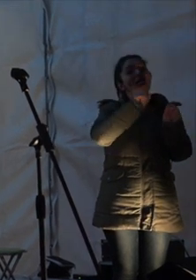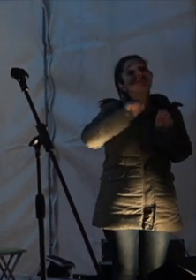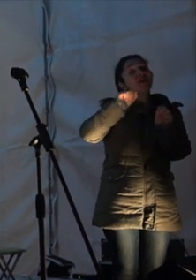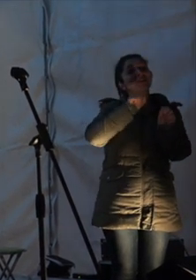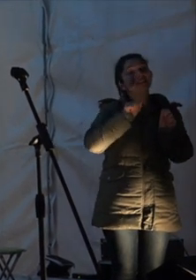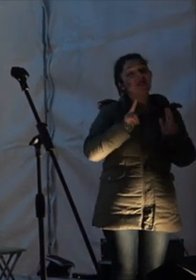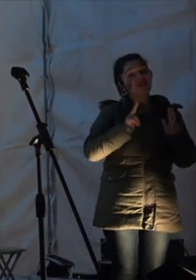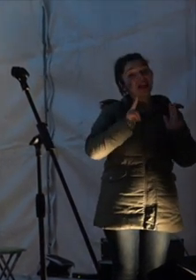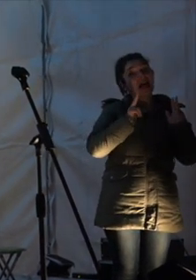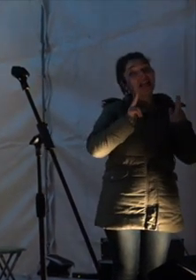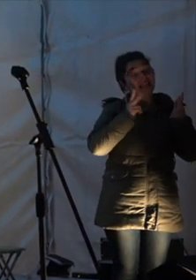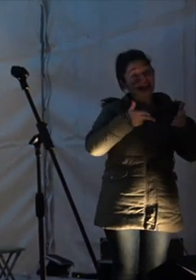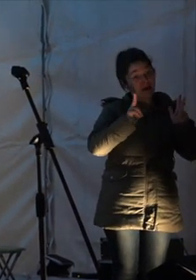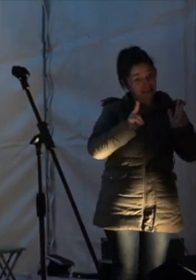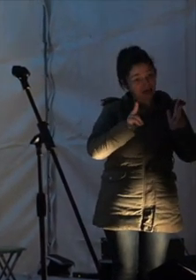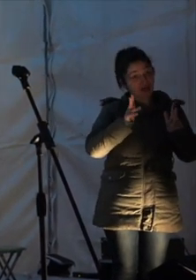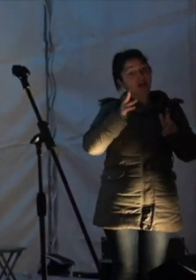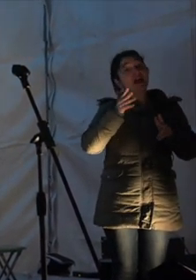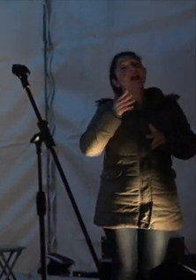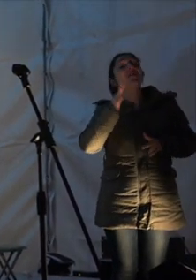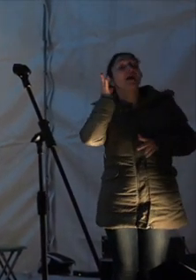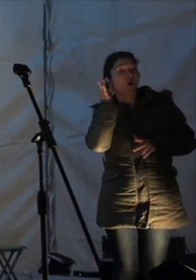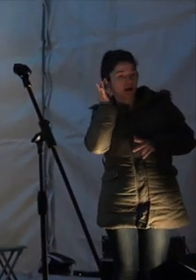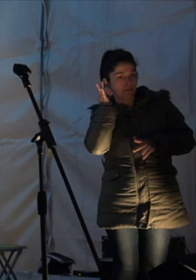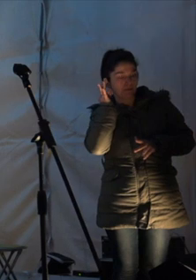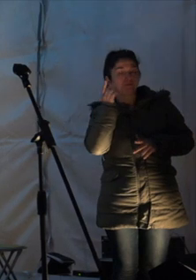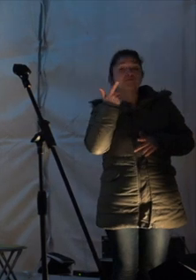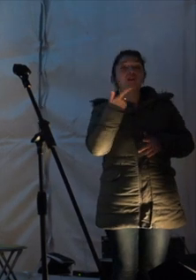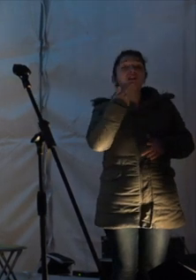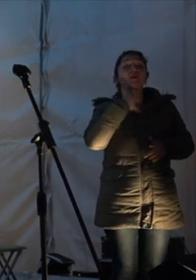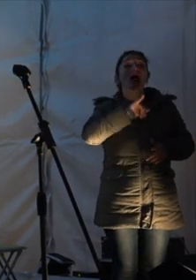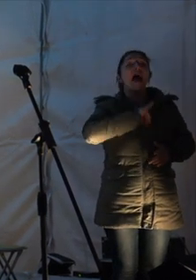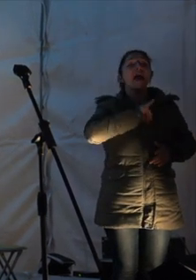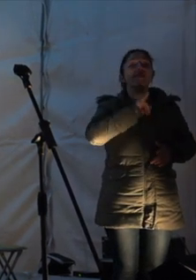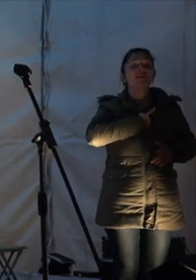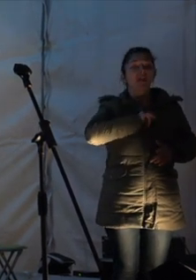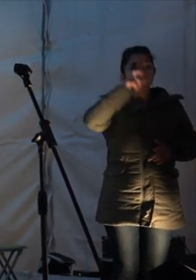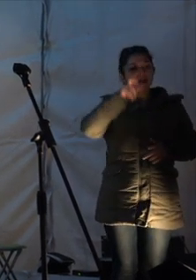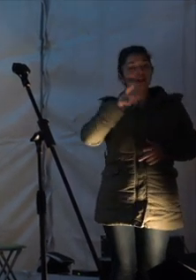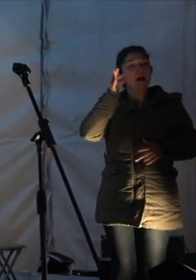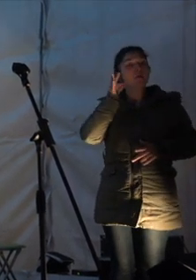la mujer, y a su identidad como persona que vale por sí misma.